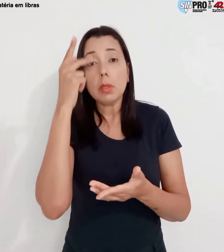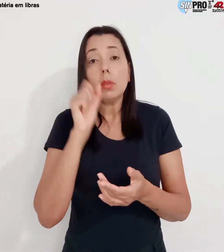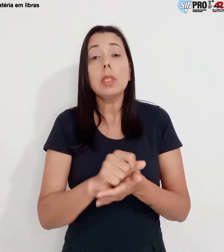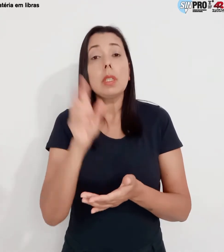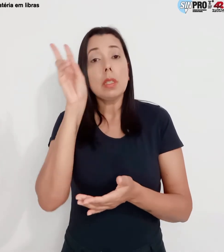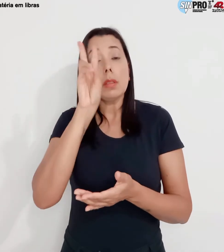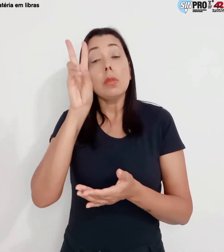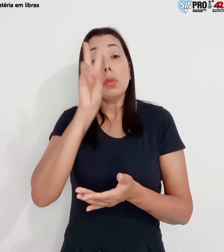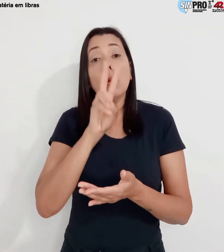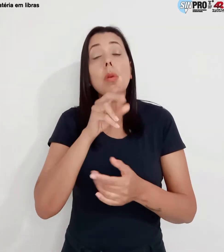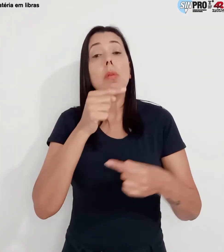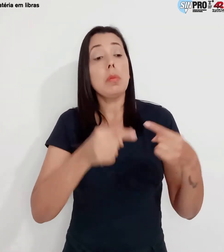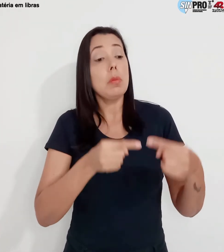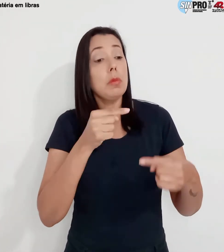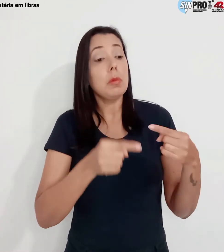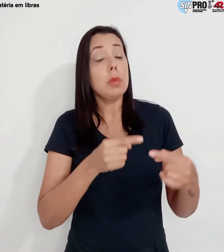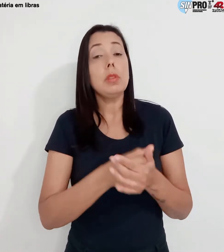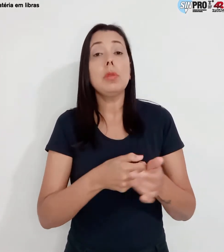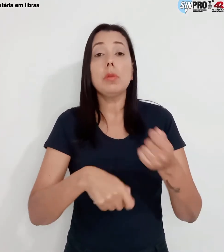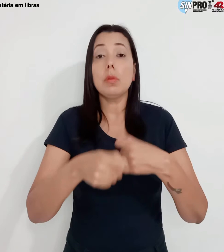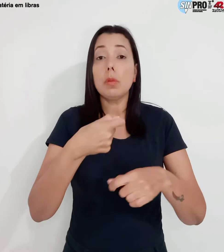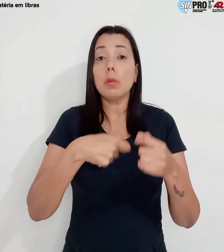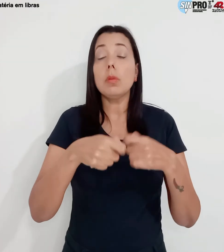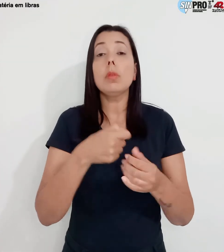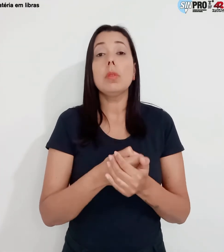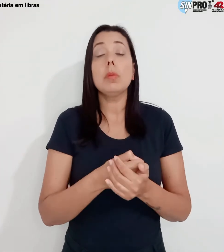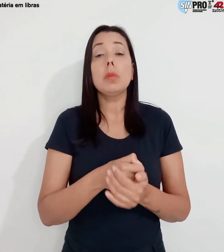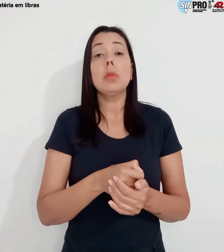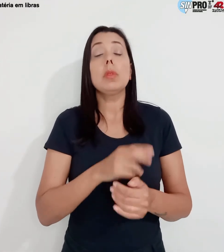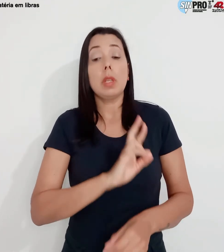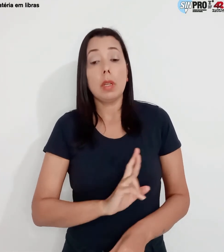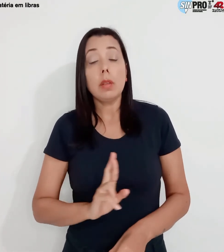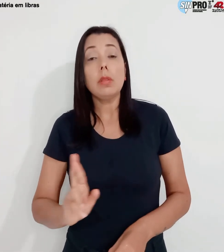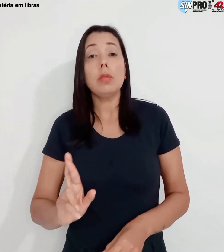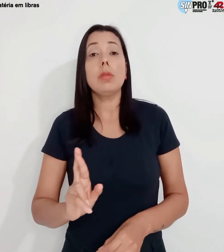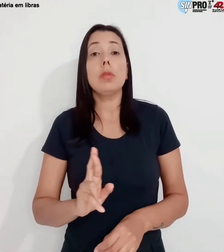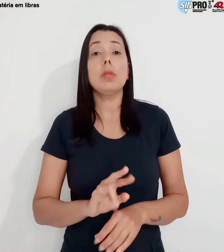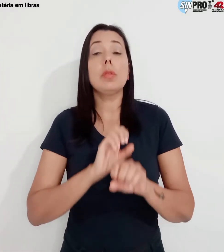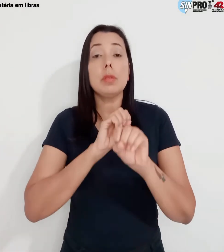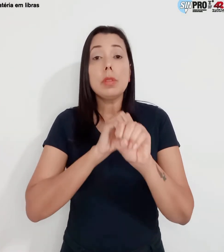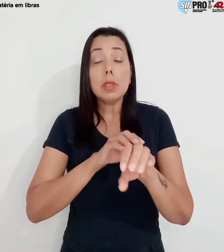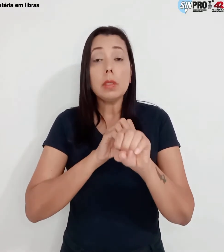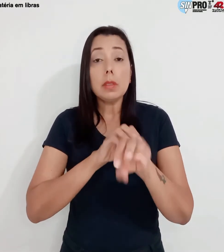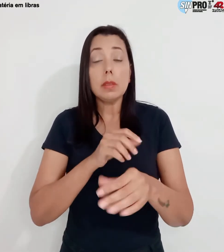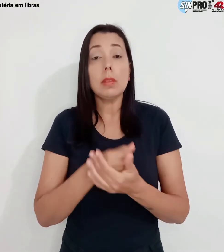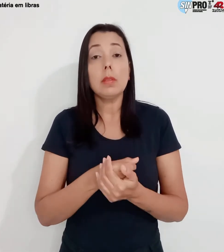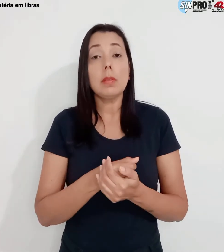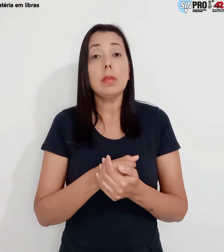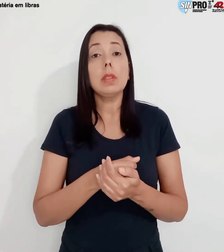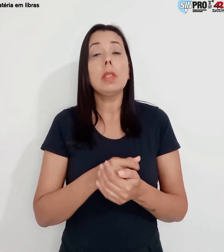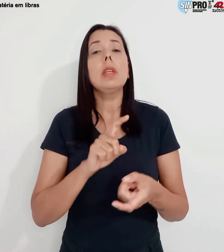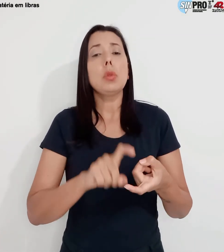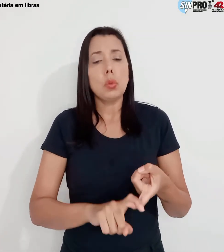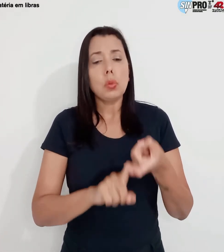pressupostos históricos, políticos, econômicos, religiosos e educacionais que sustentam